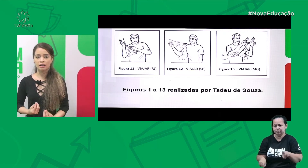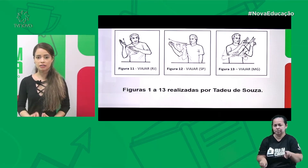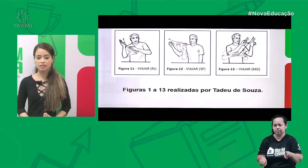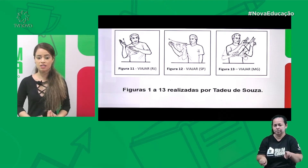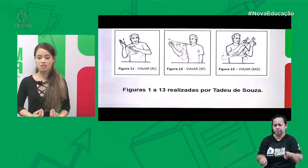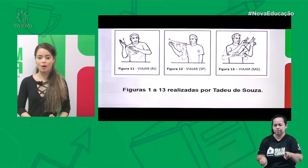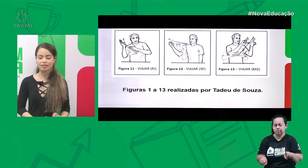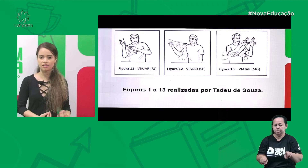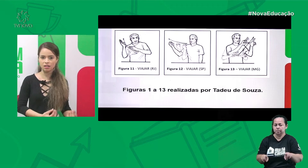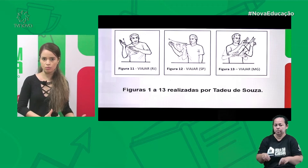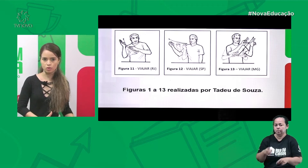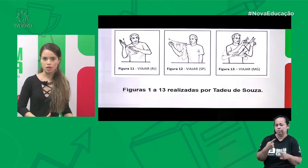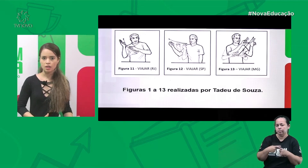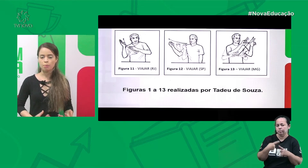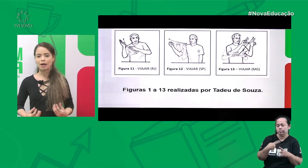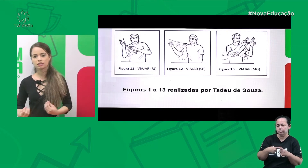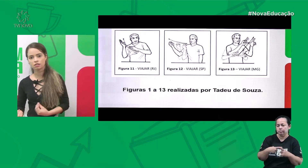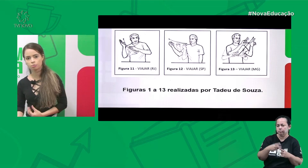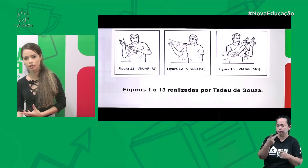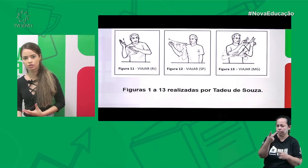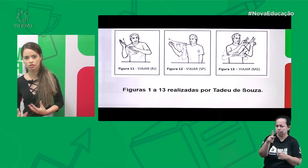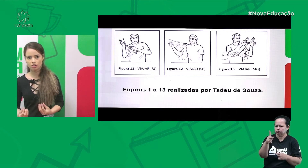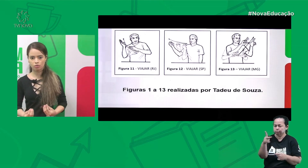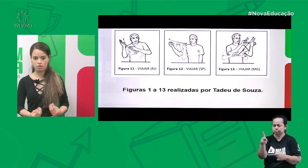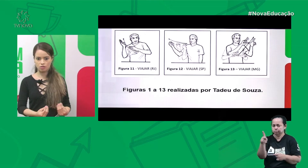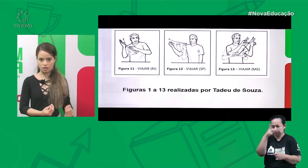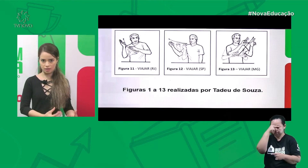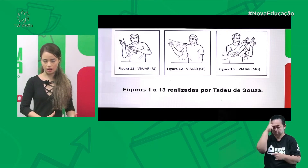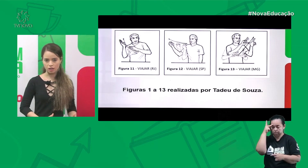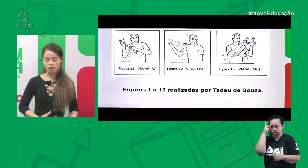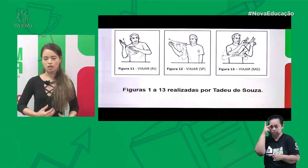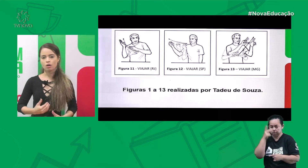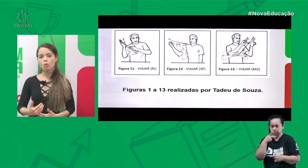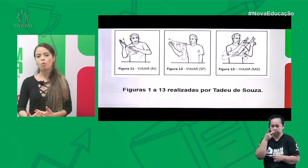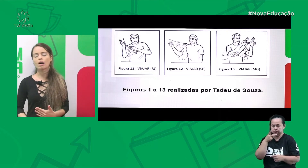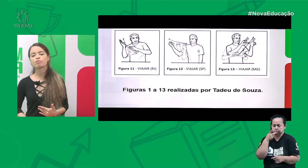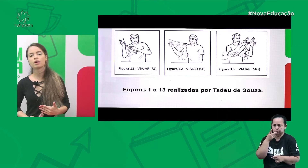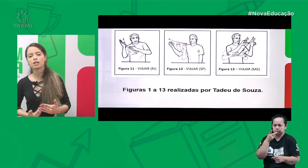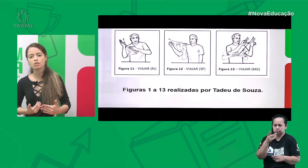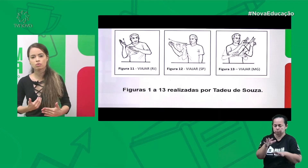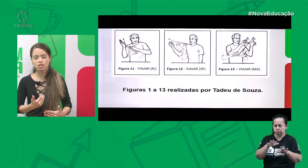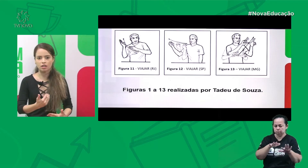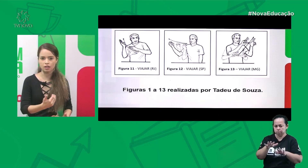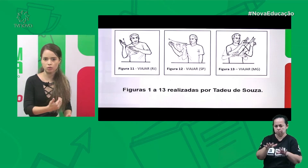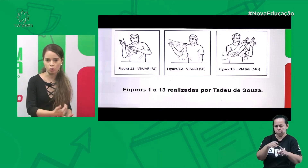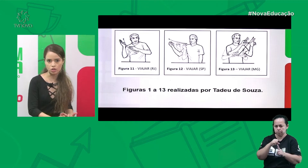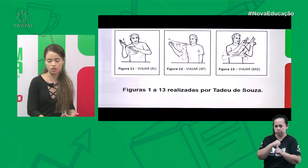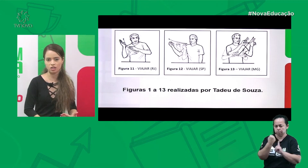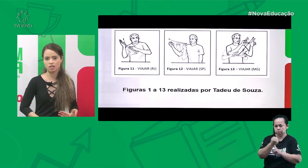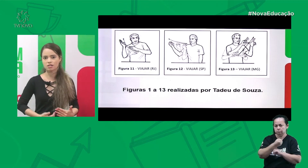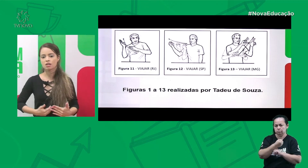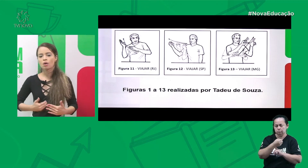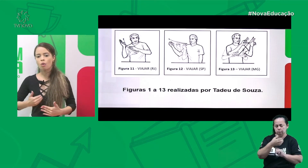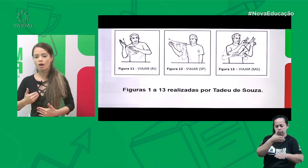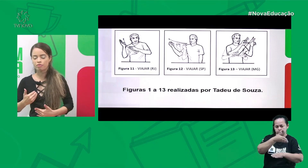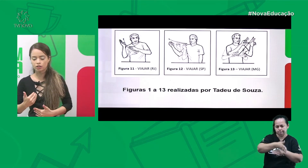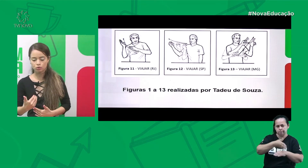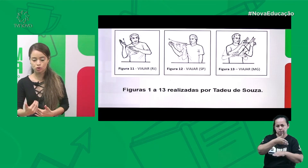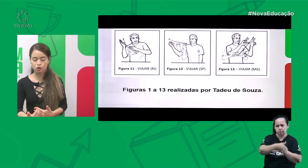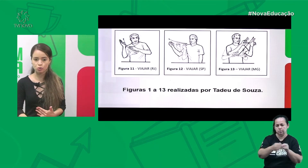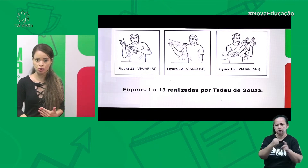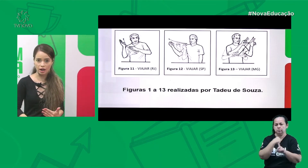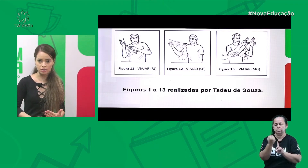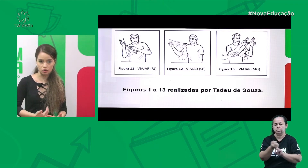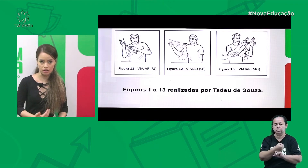seus falantes eles são ativos e participantes dentro da sociedade. Então, com o avanço das tecnologias, com o avanço